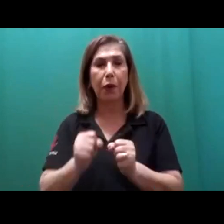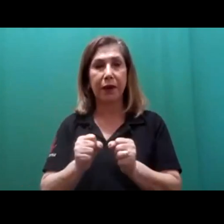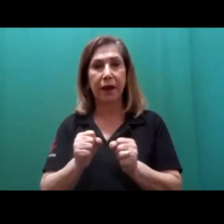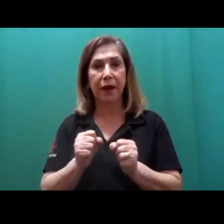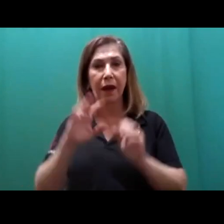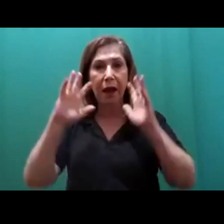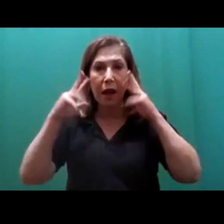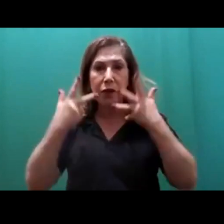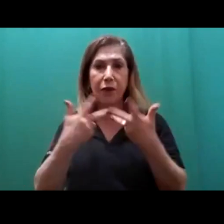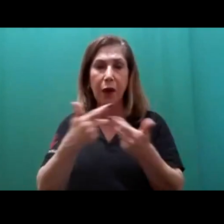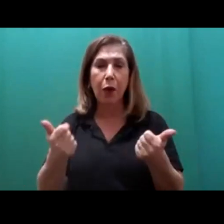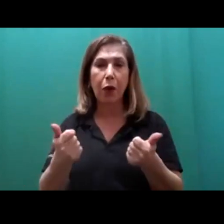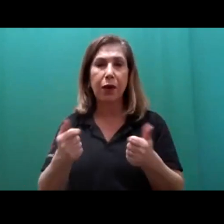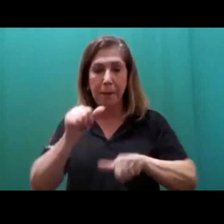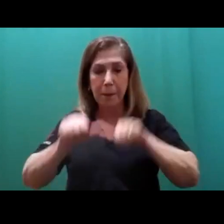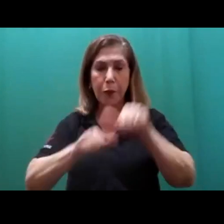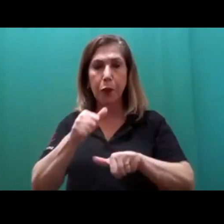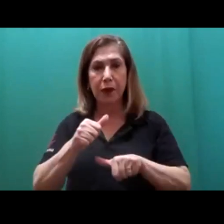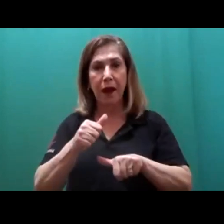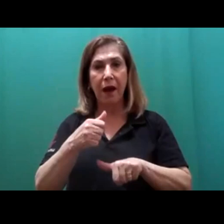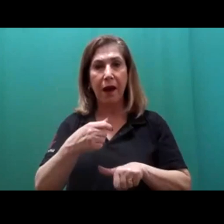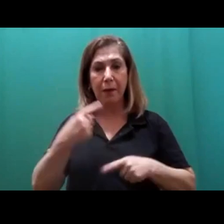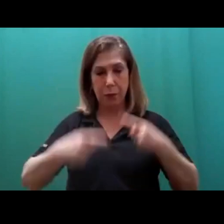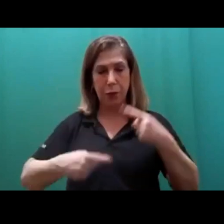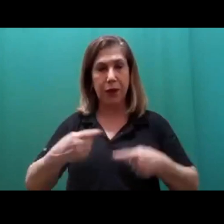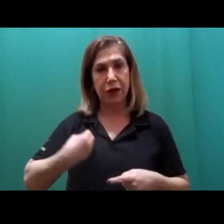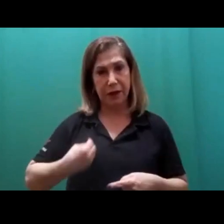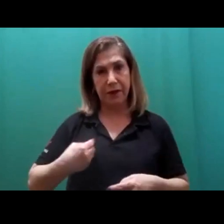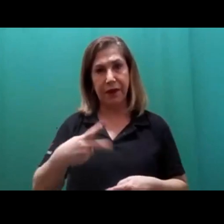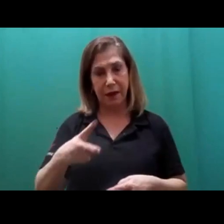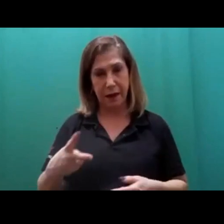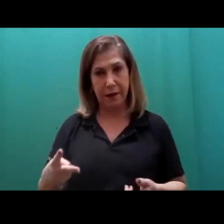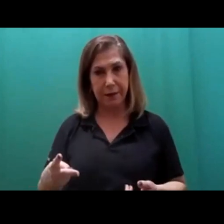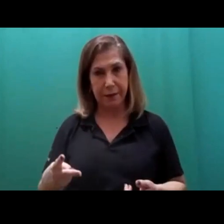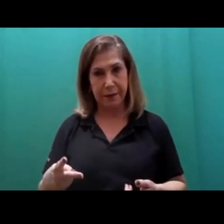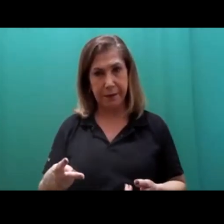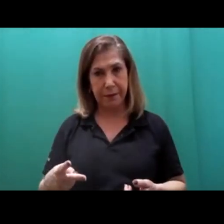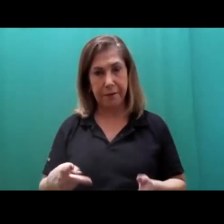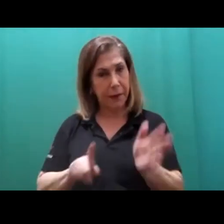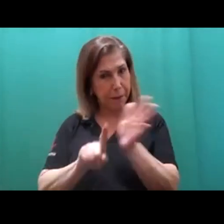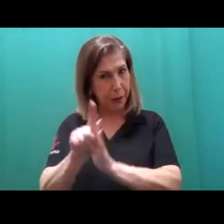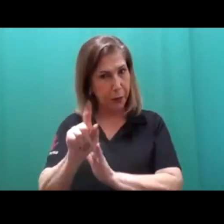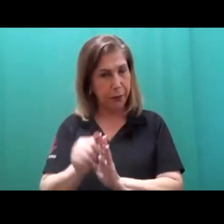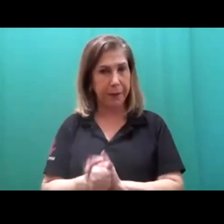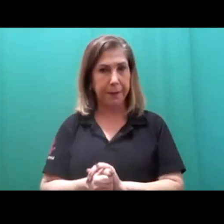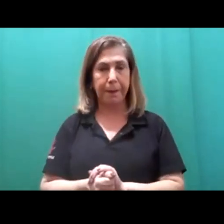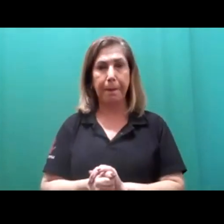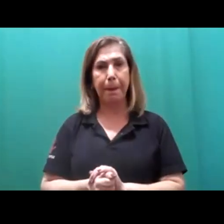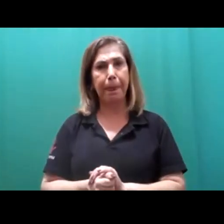possam interferir na construção dessas políticas? Então, a primeira pergunta que eu faço. Será que a gente tem